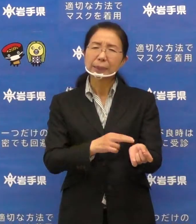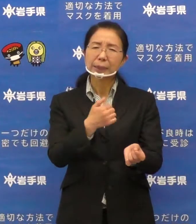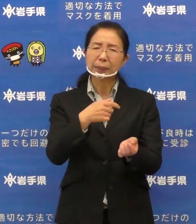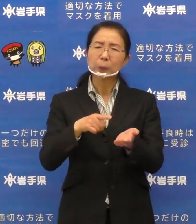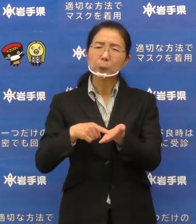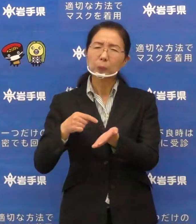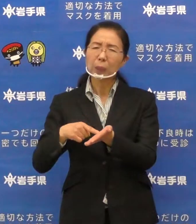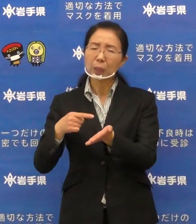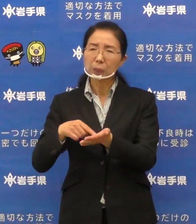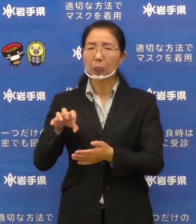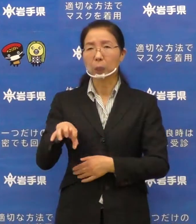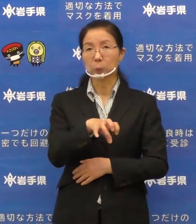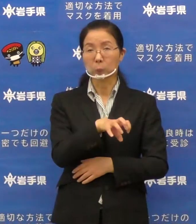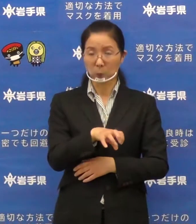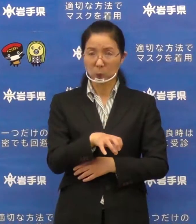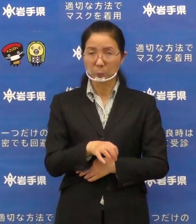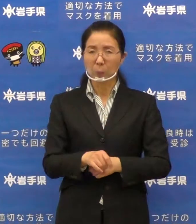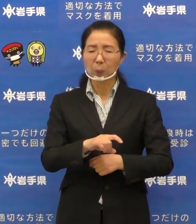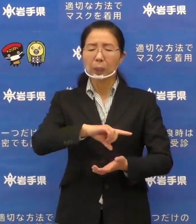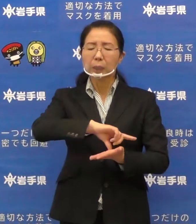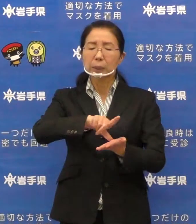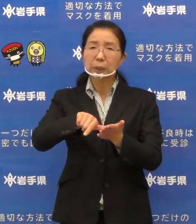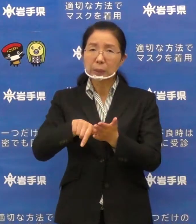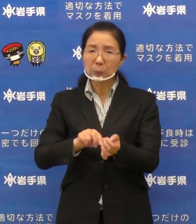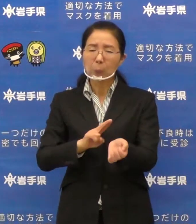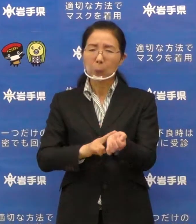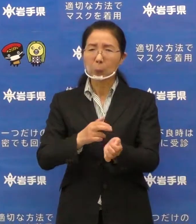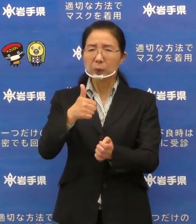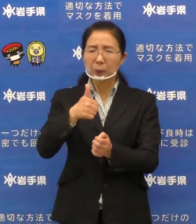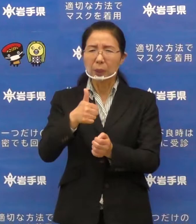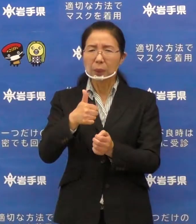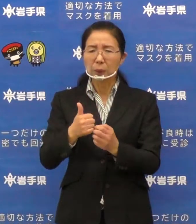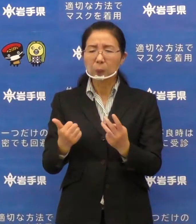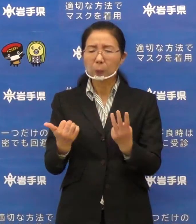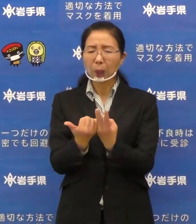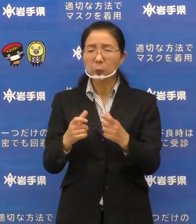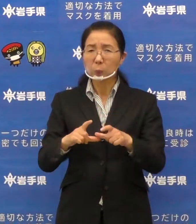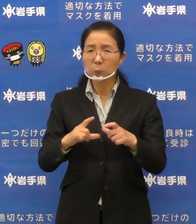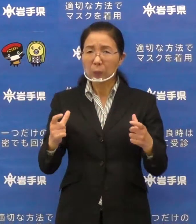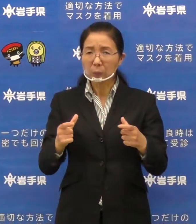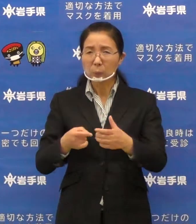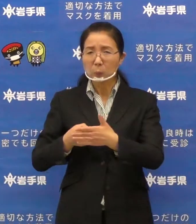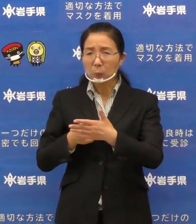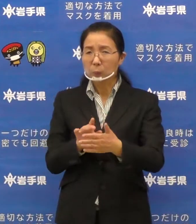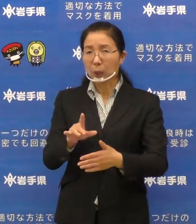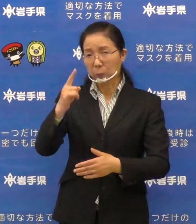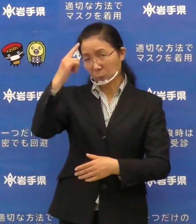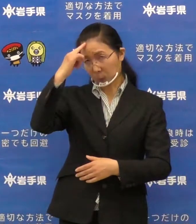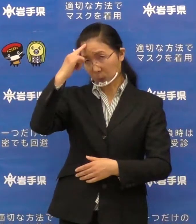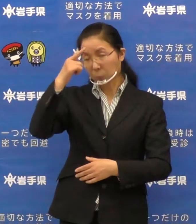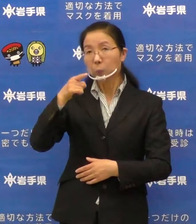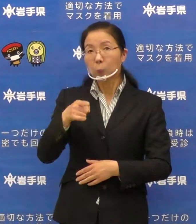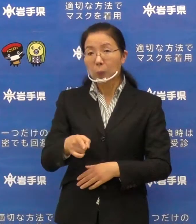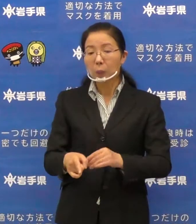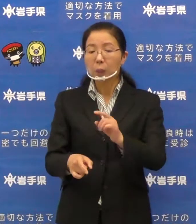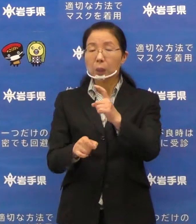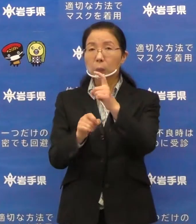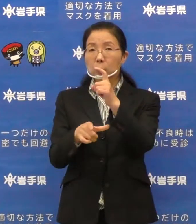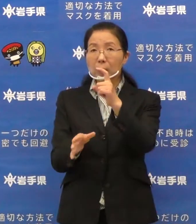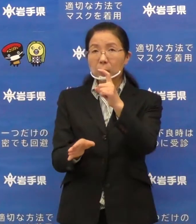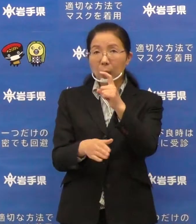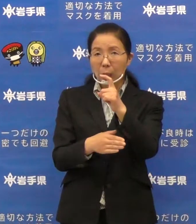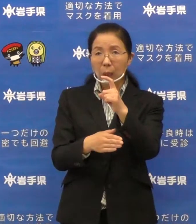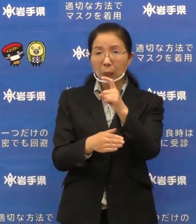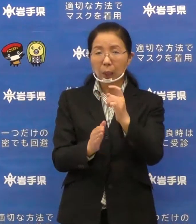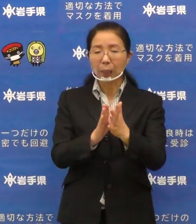も地方での医師確保についてかなり取り組んでいらっしゃると思うんですが、今月から県立釜石病院の方